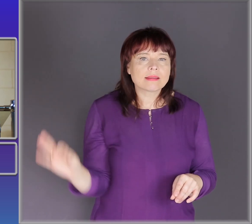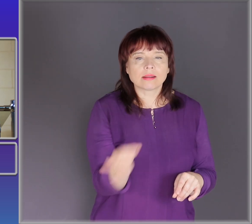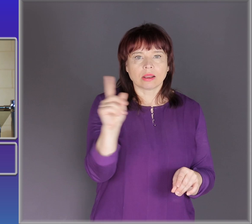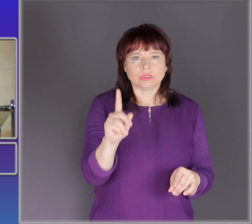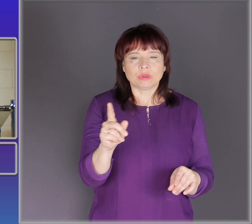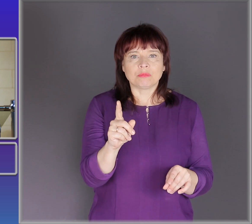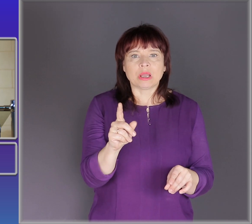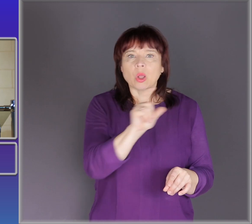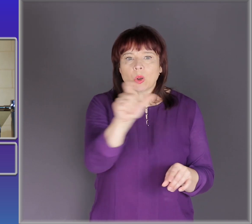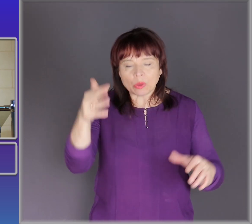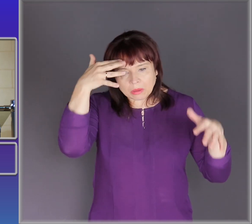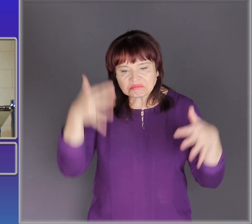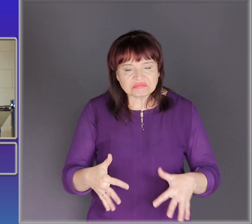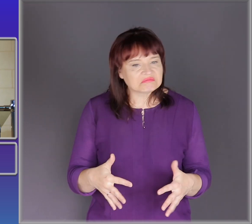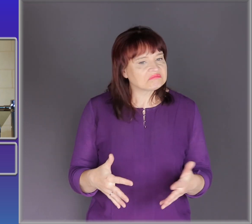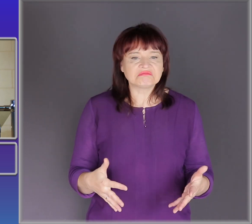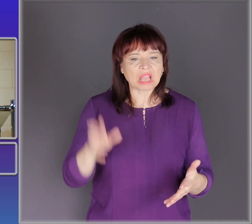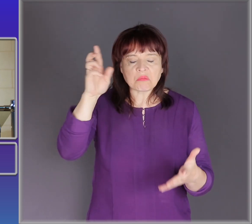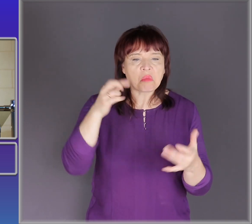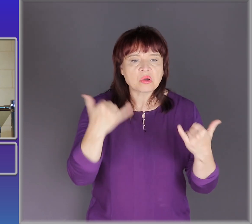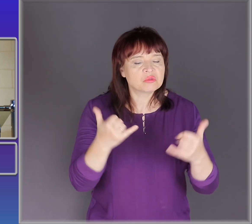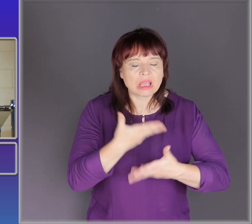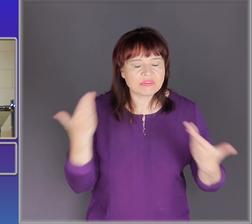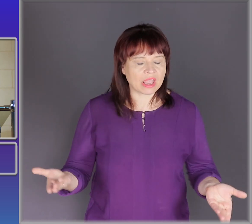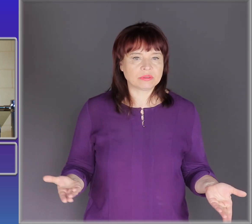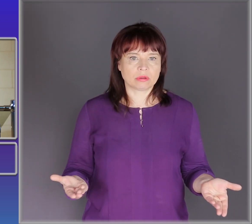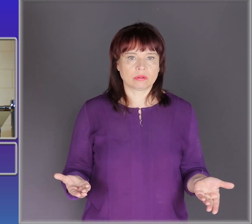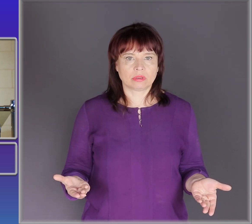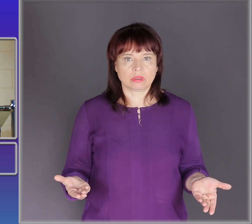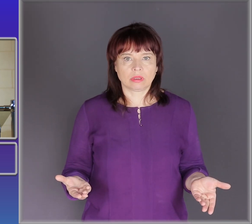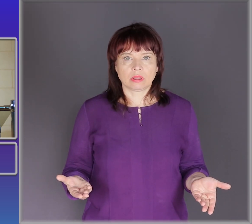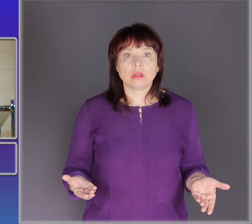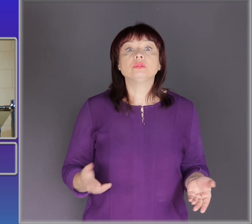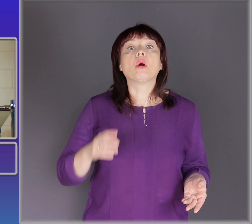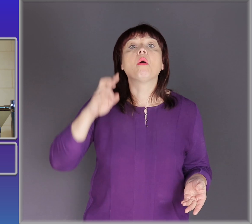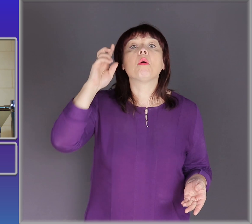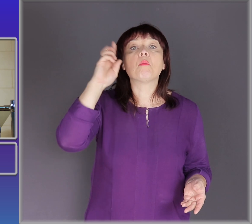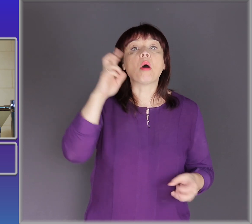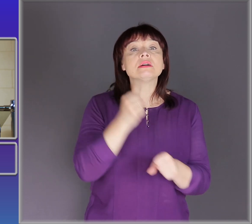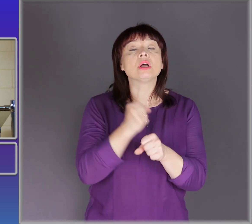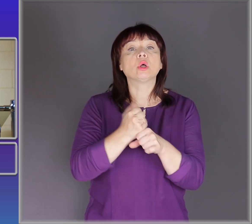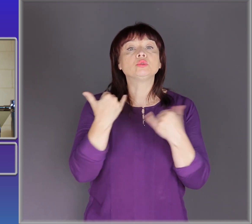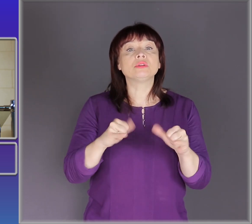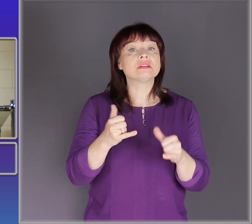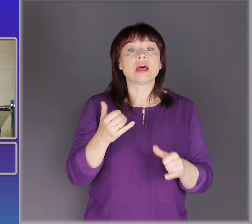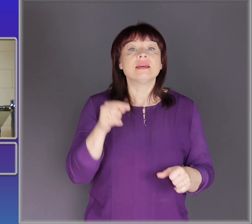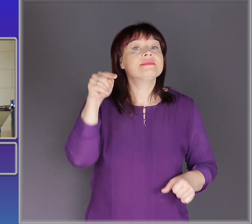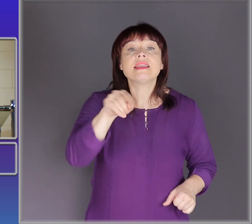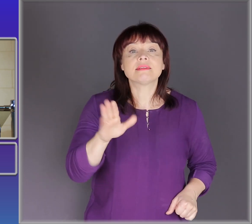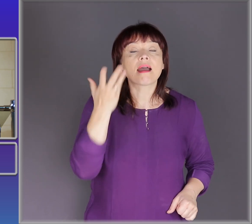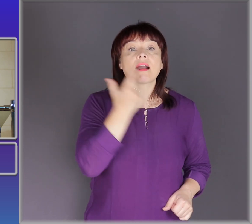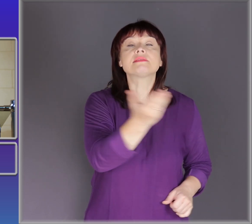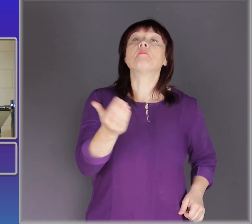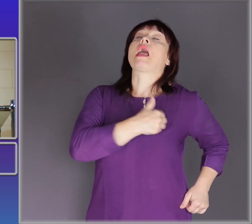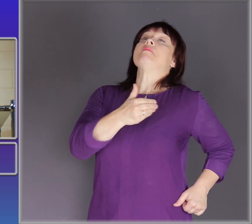забыть что бог делает не тогда когда мы этого хотим ни тогда когда мы это 3 бы не по